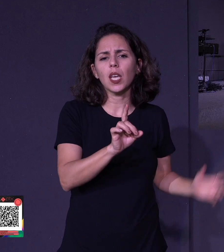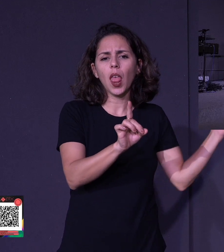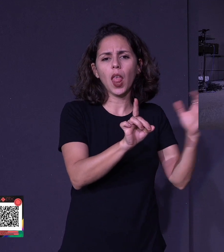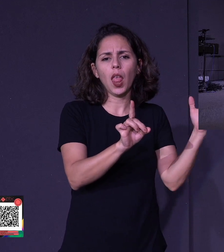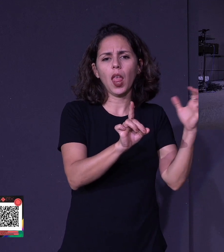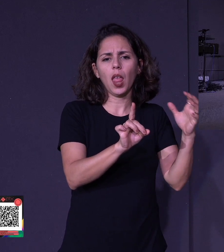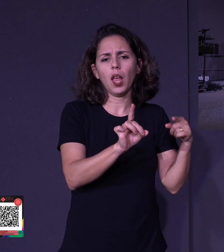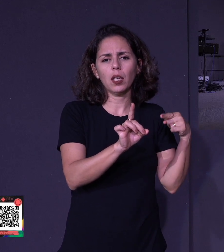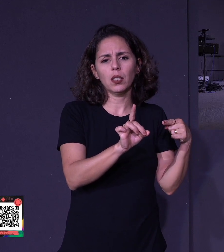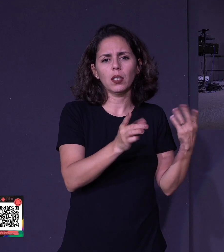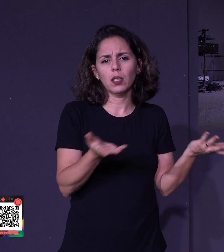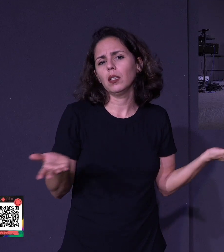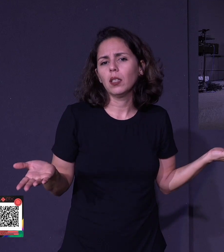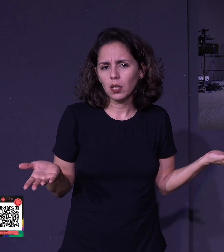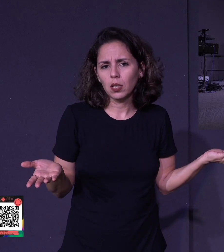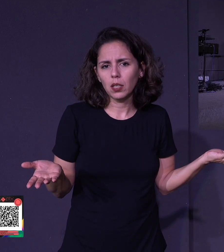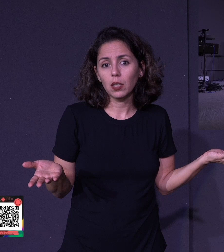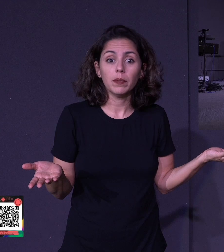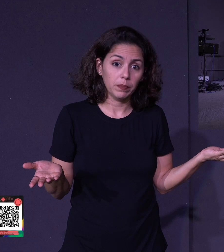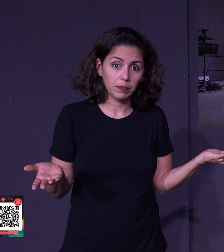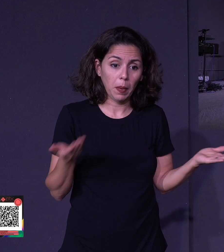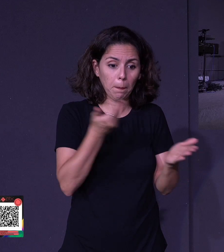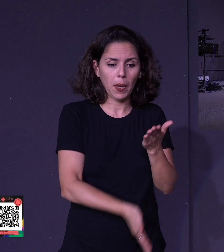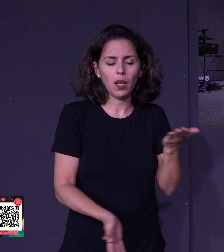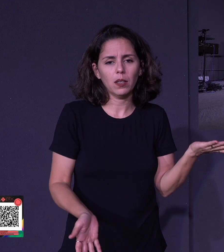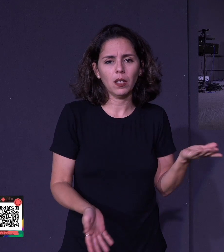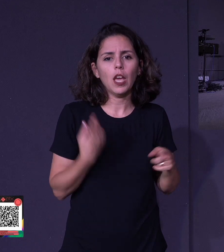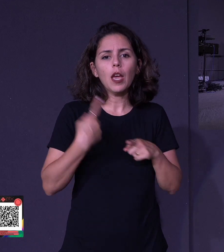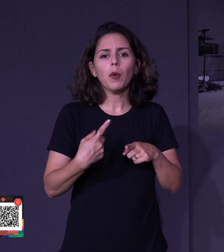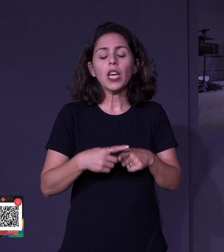Quem me ouvir viverá em